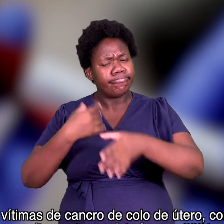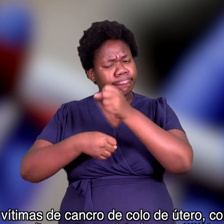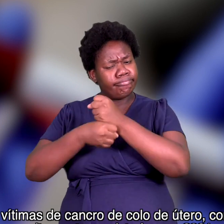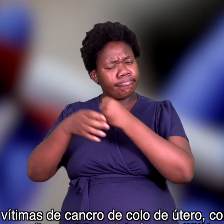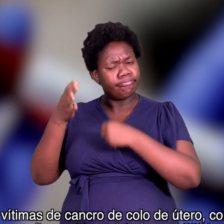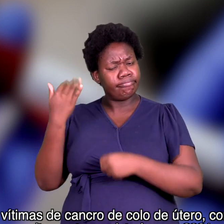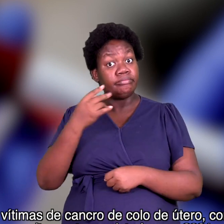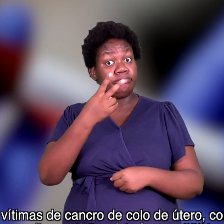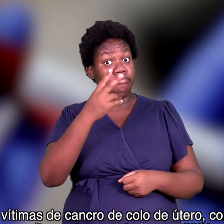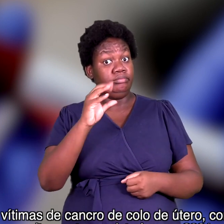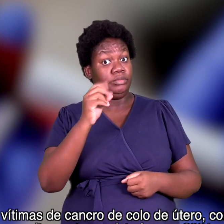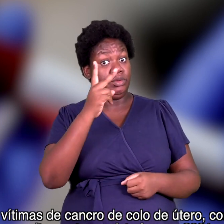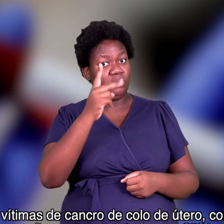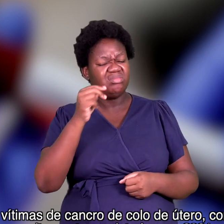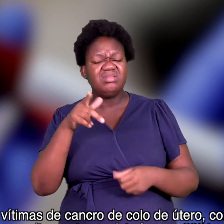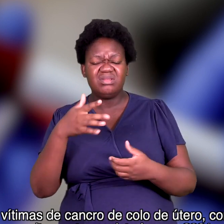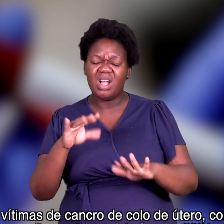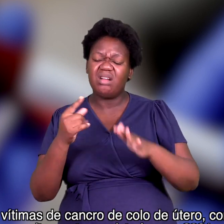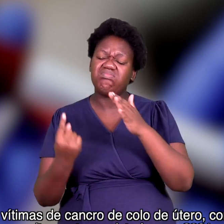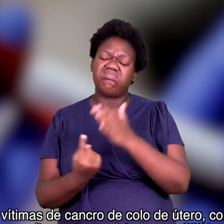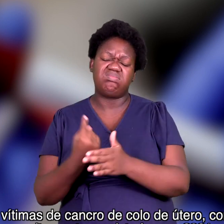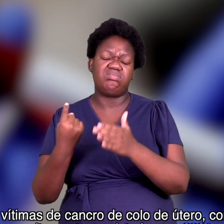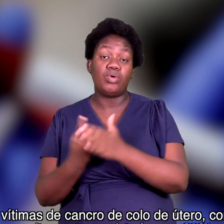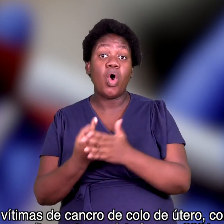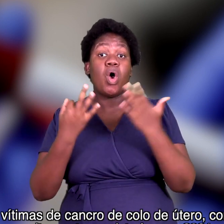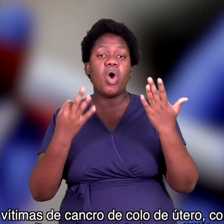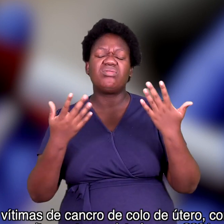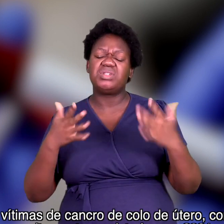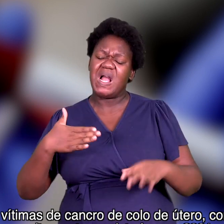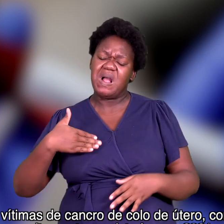colo de útero, contra oito mortes registradas em 2021.